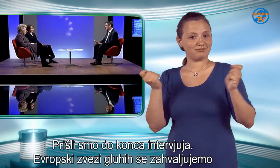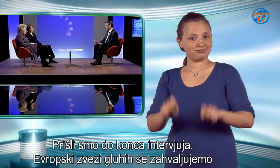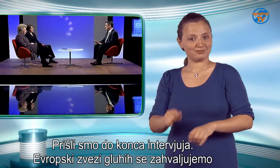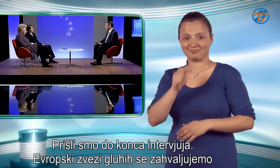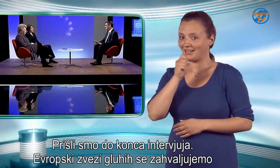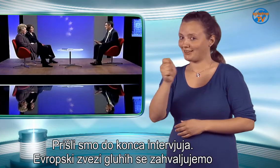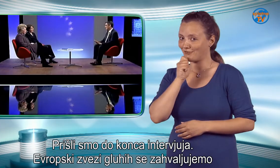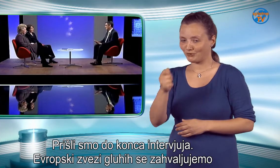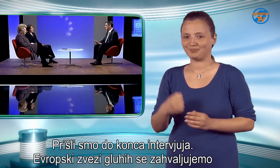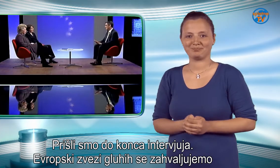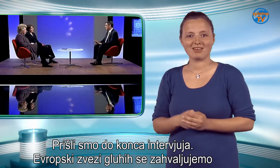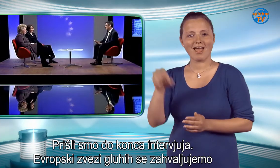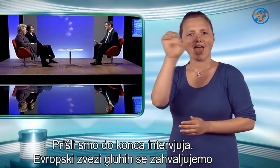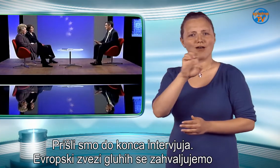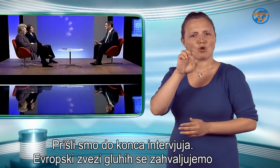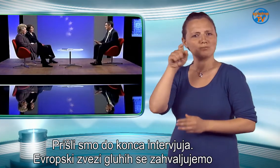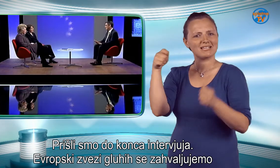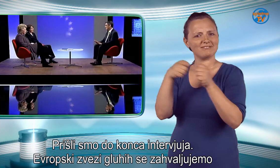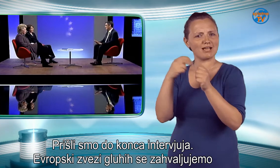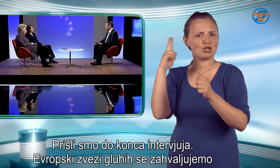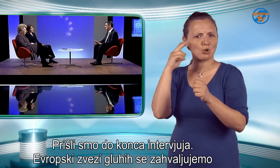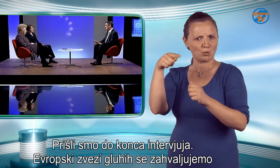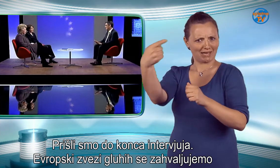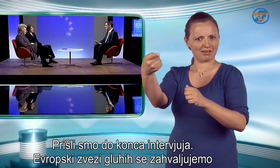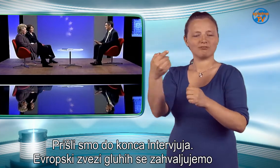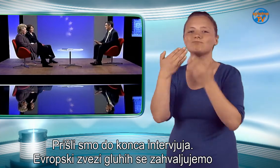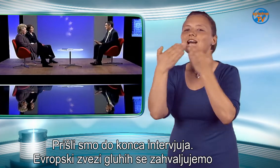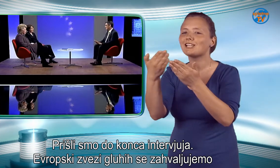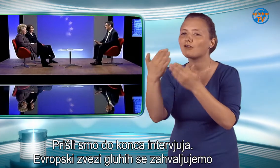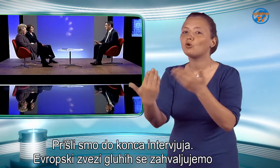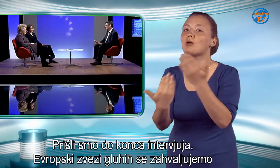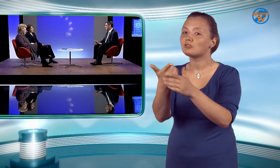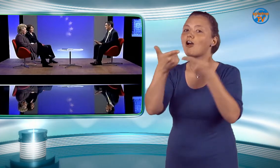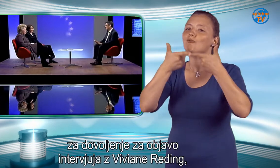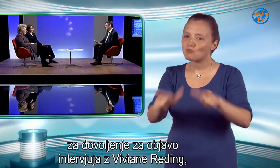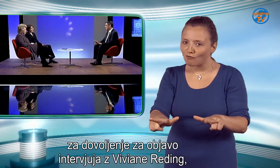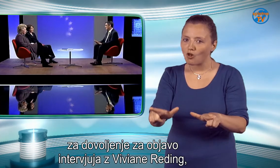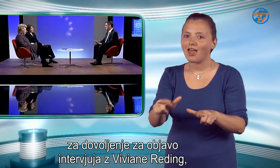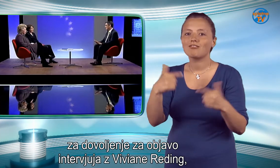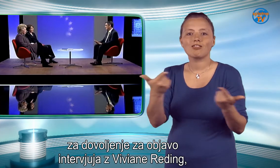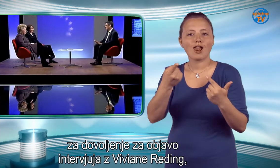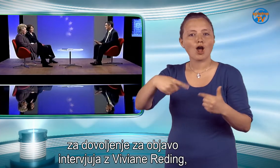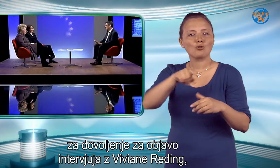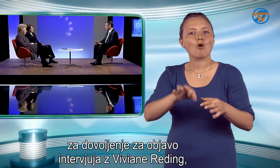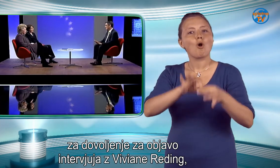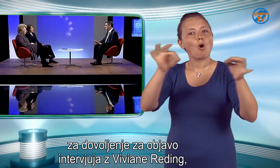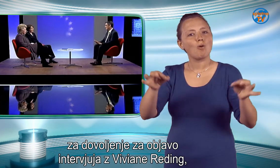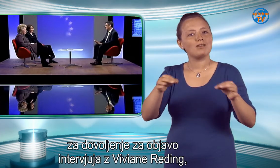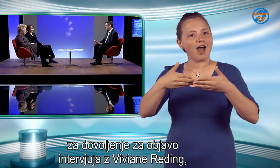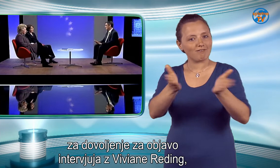Prišli smo do konca intervjuja. Evropski zvezi gluhih se zahvaljujemo za dovoljenje za objavo intervjuja z